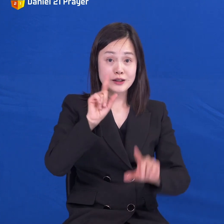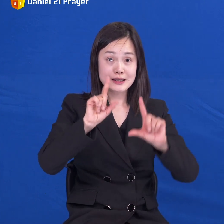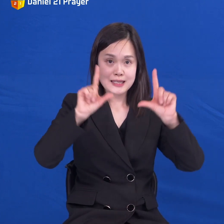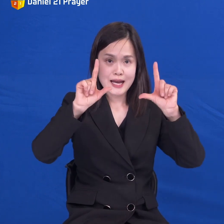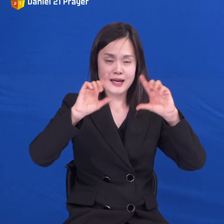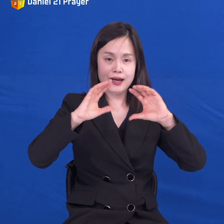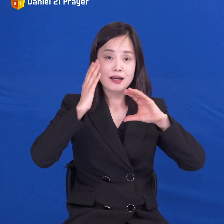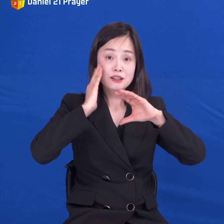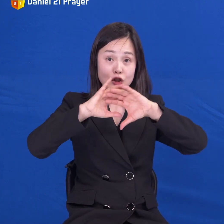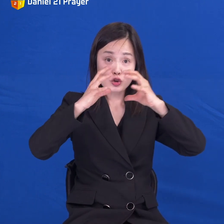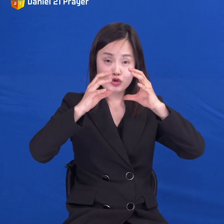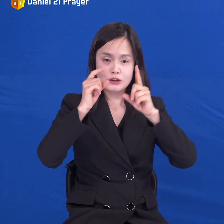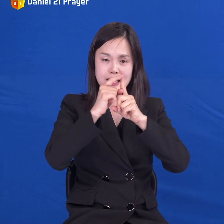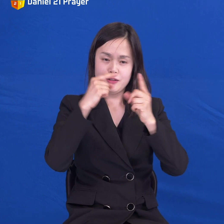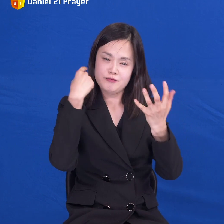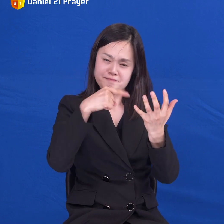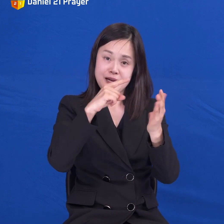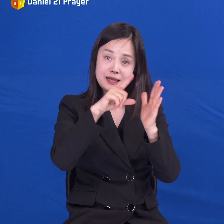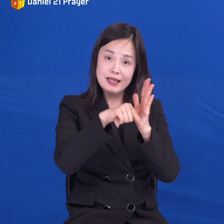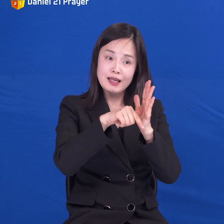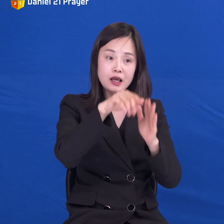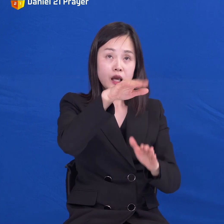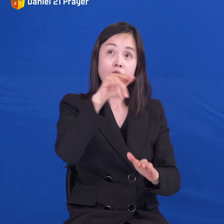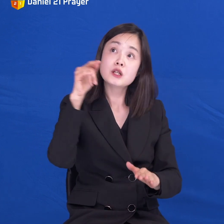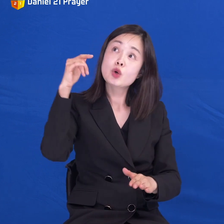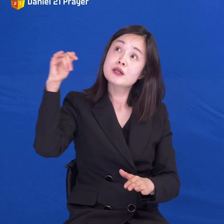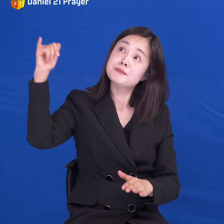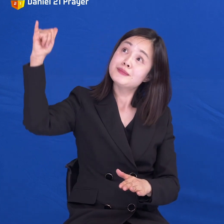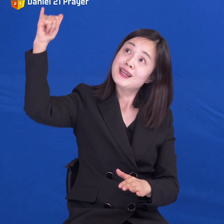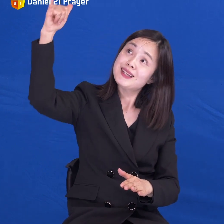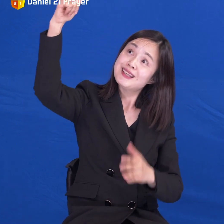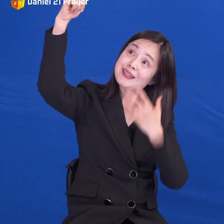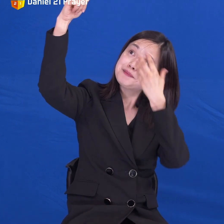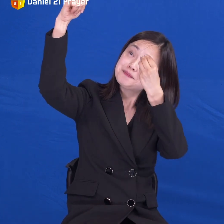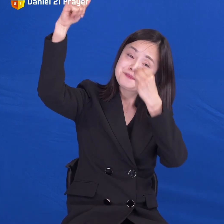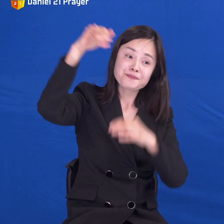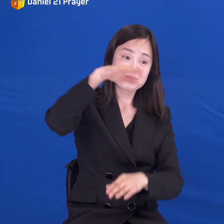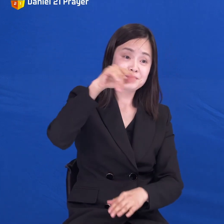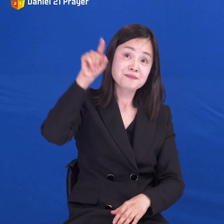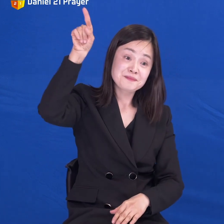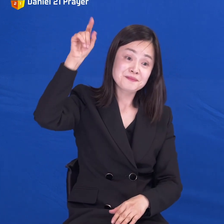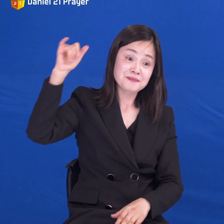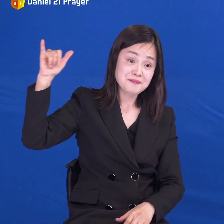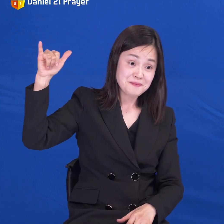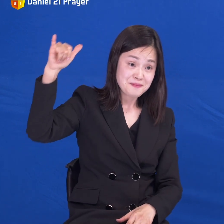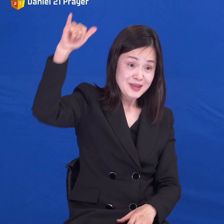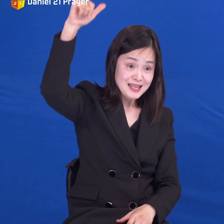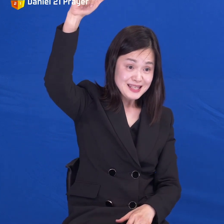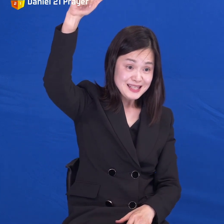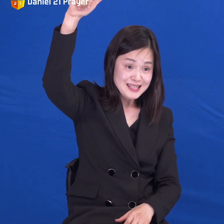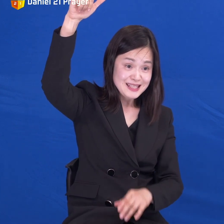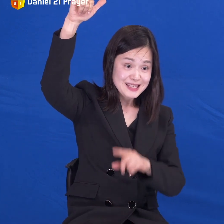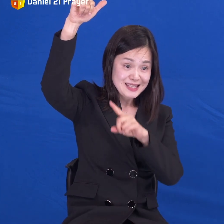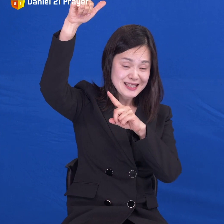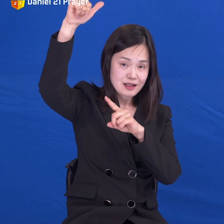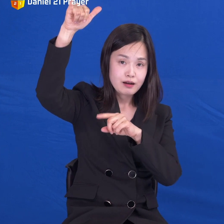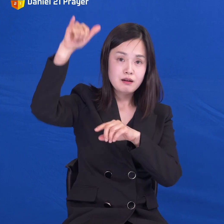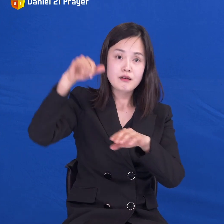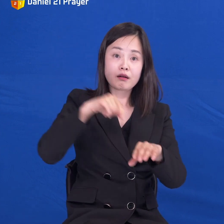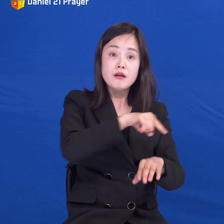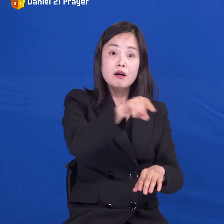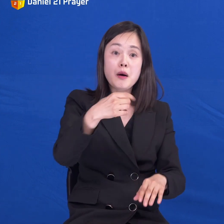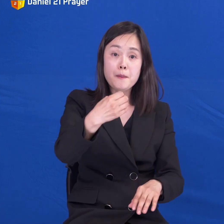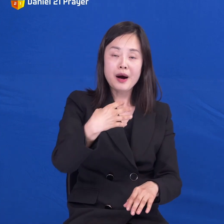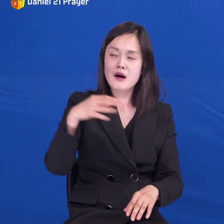촌장님이, 선교사님, 천국이 안 믿어지는데 선교사님께서 저 비행기를 가지고 와서 우리를 태워가지고 천국에